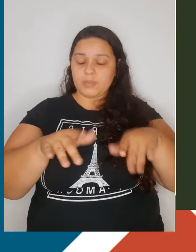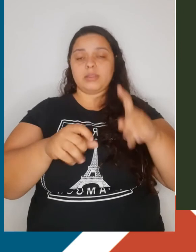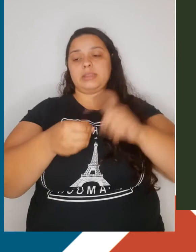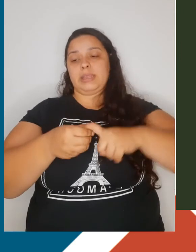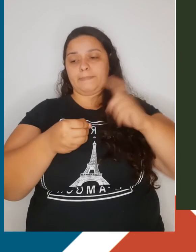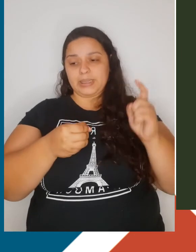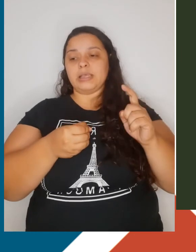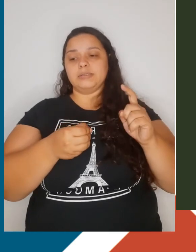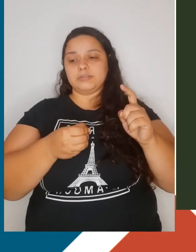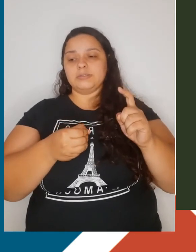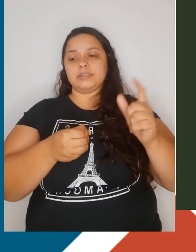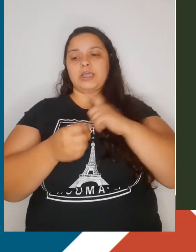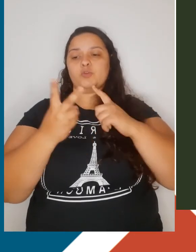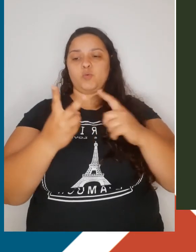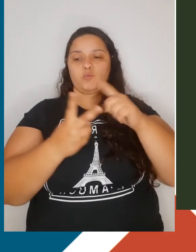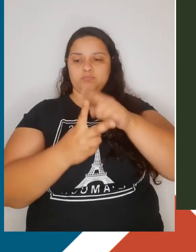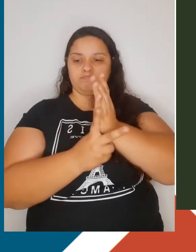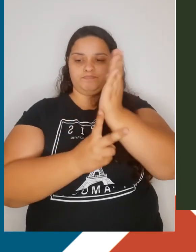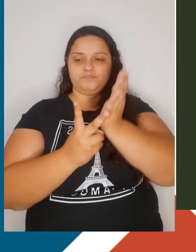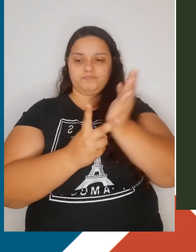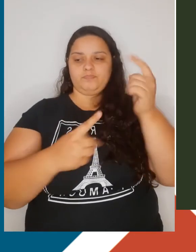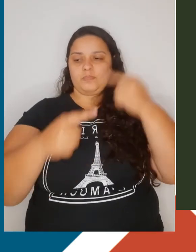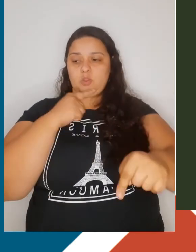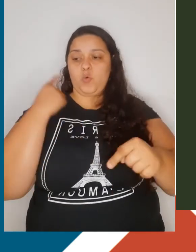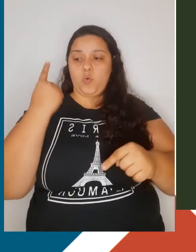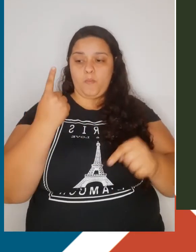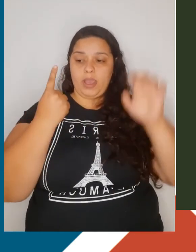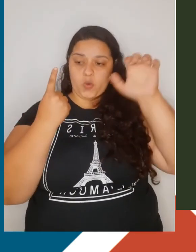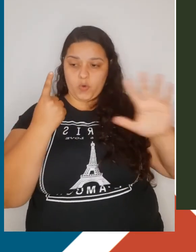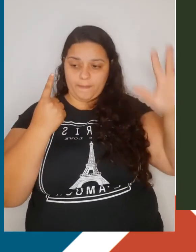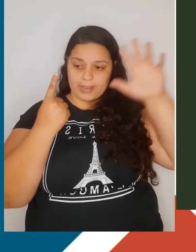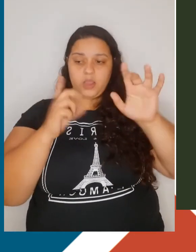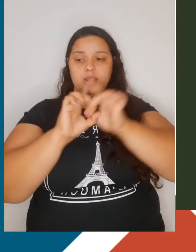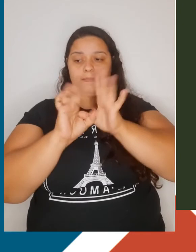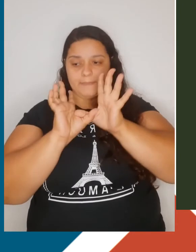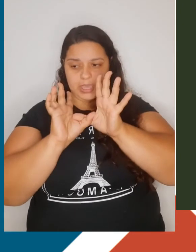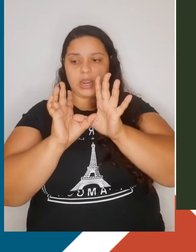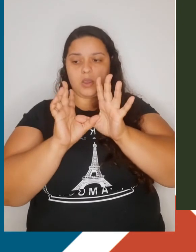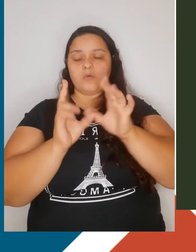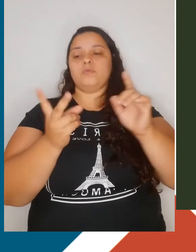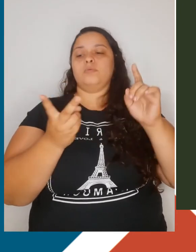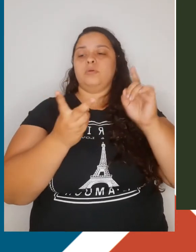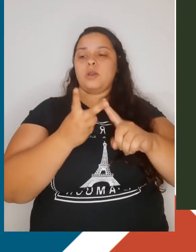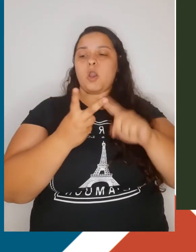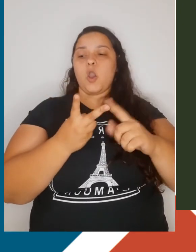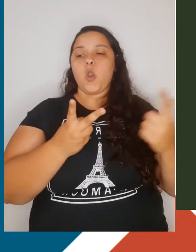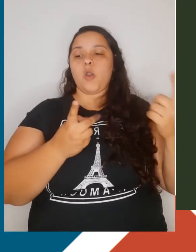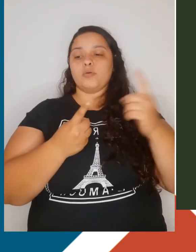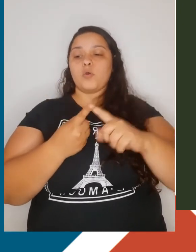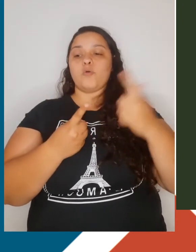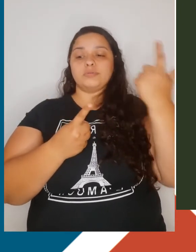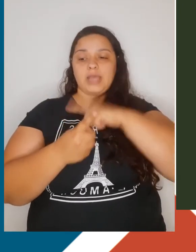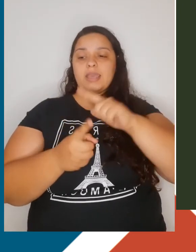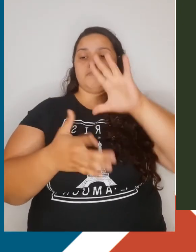comando. No movimento de independência atuam duas tendências opostas. Uma, de origem europeia, liberal e